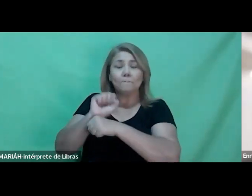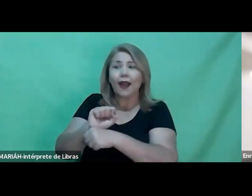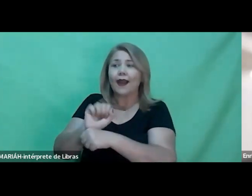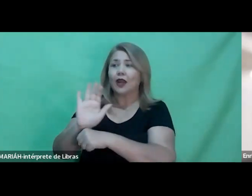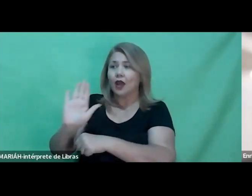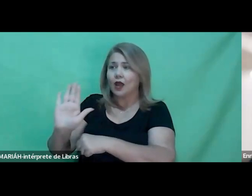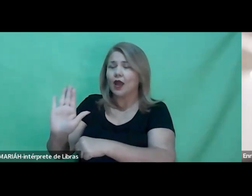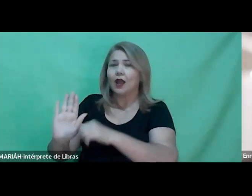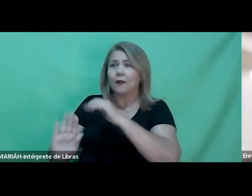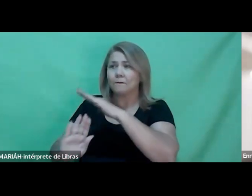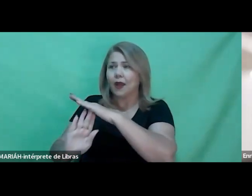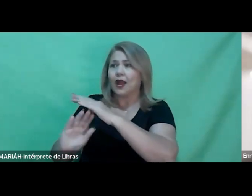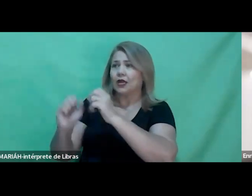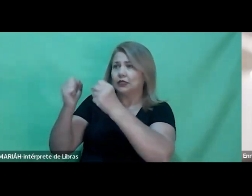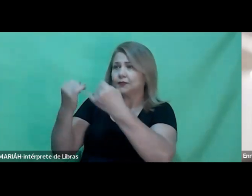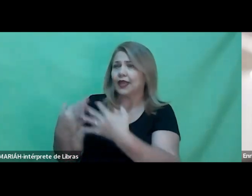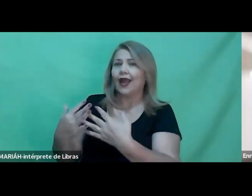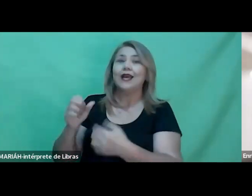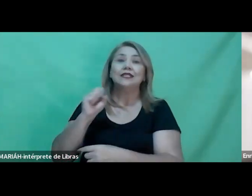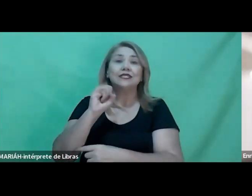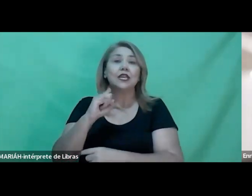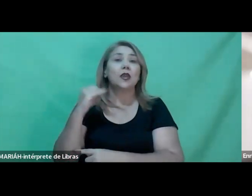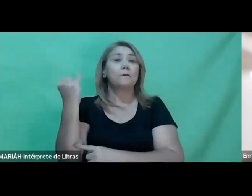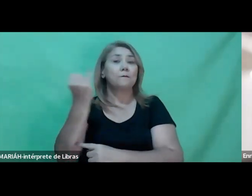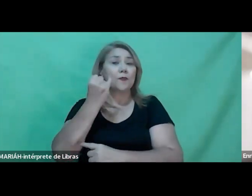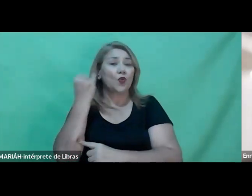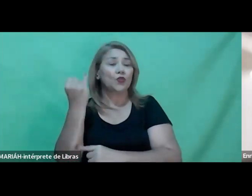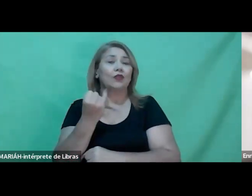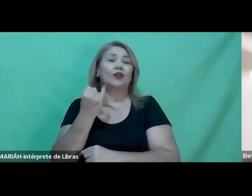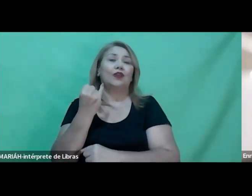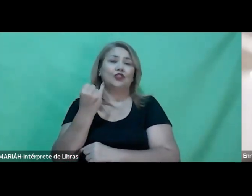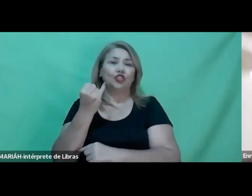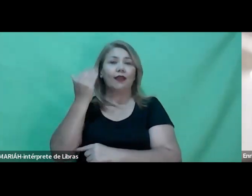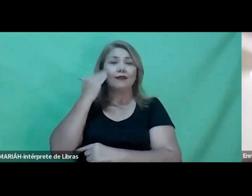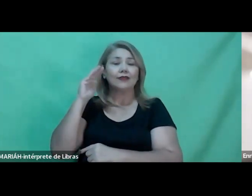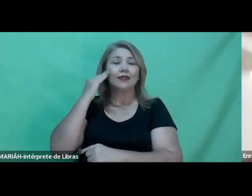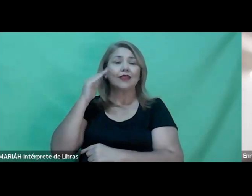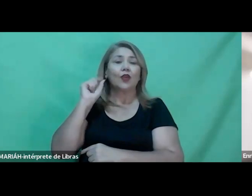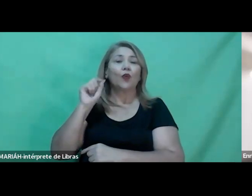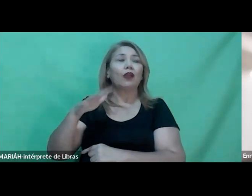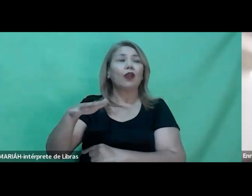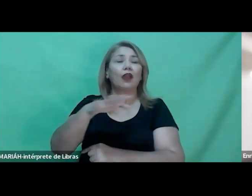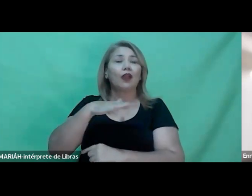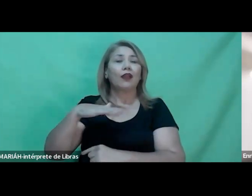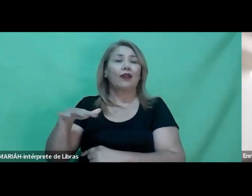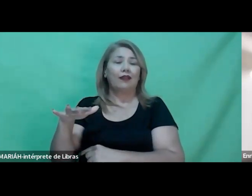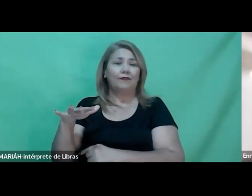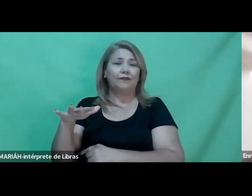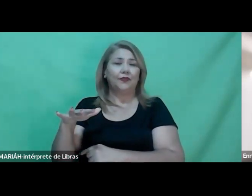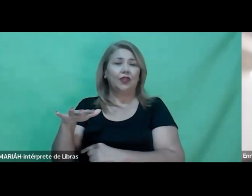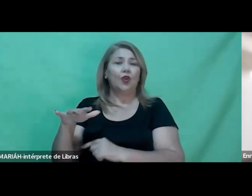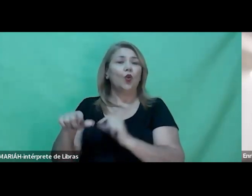transmitir cualquier tipo de información la posibilidad más sencilla describirla directamente tanto